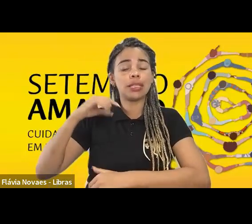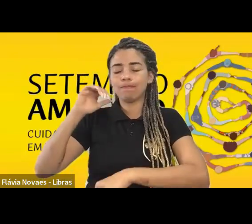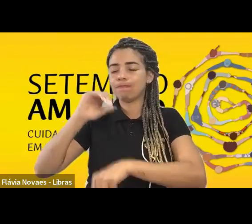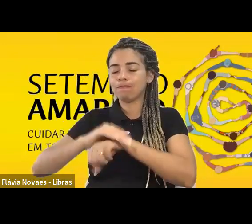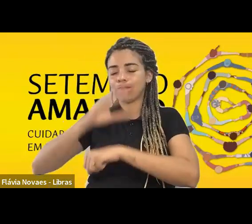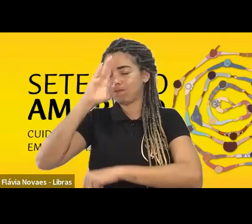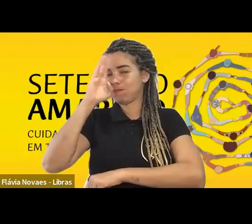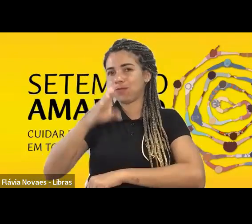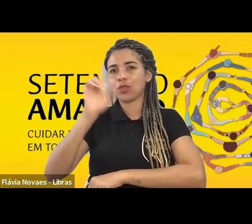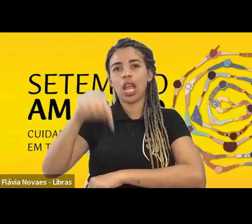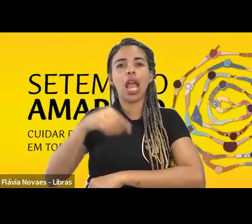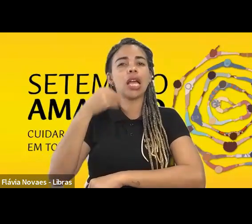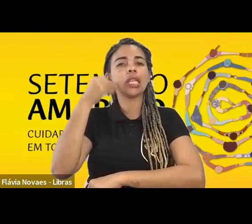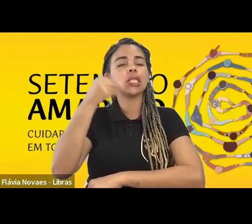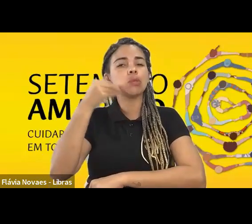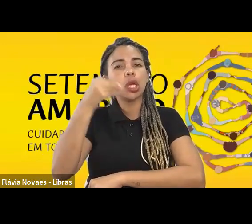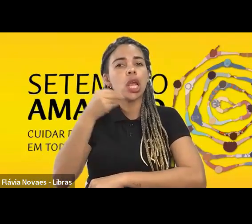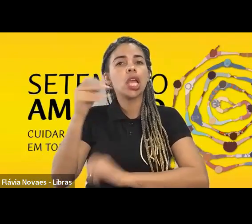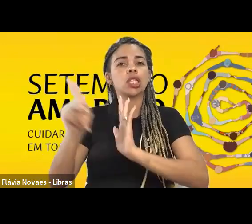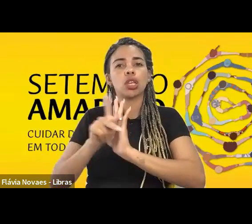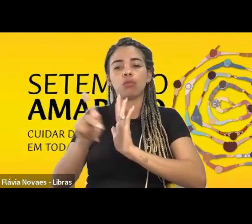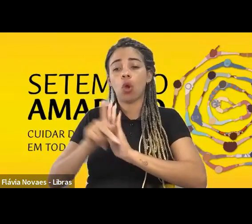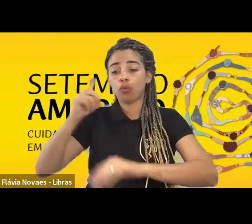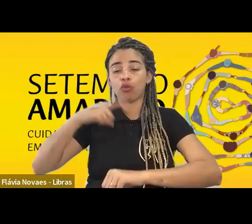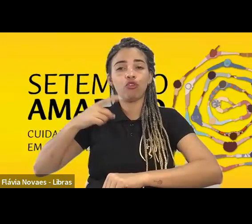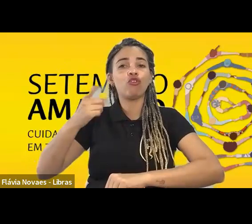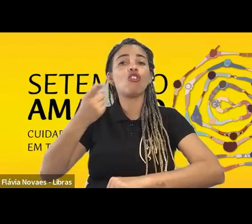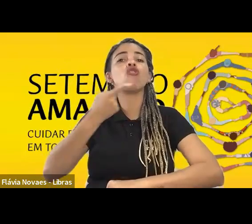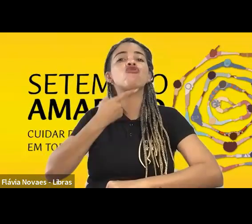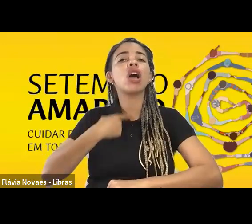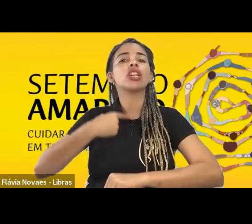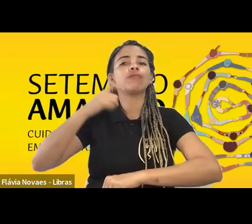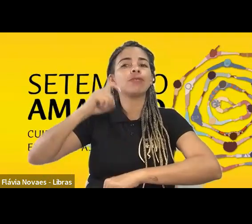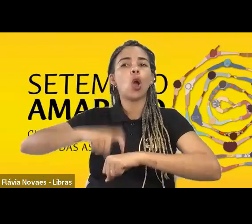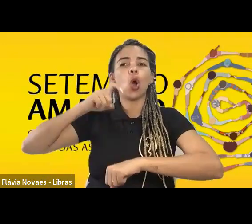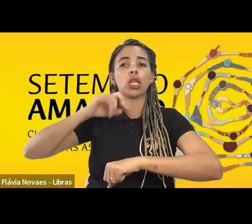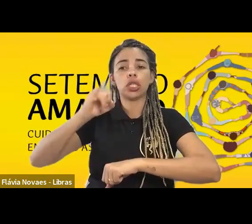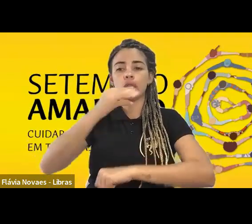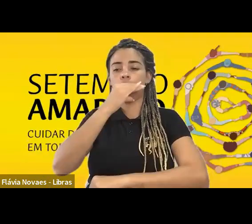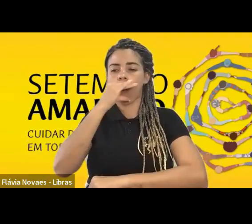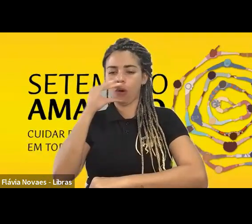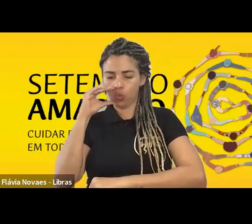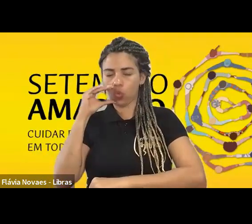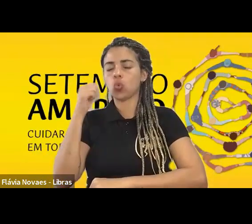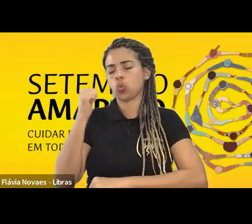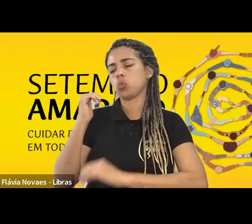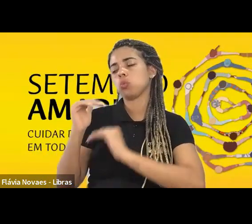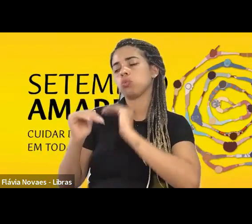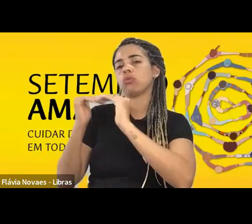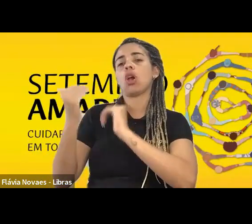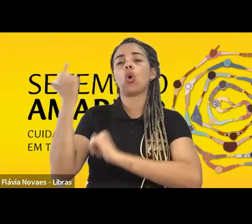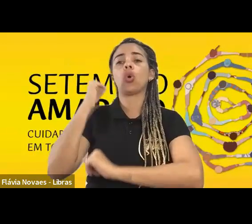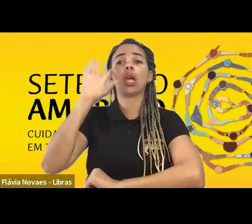imediato é a experiência hedônica. Quando nós nos tornamos adultos e mais velhos, é que nós conseguimos tomar